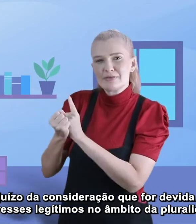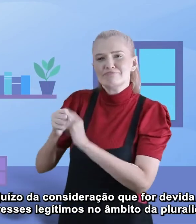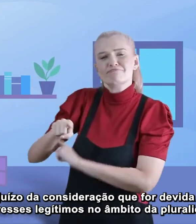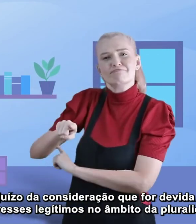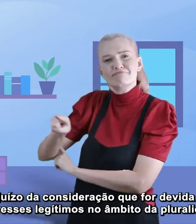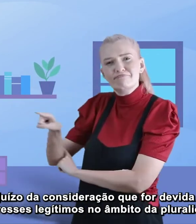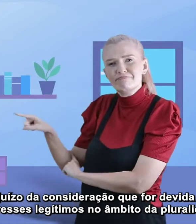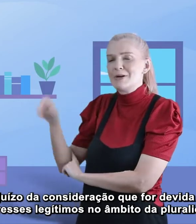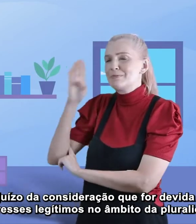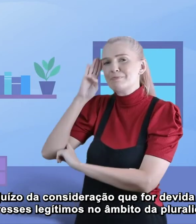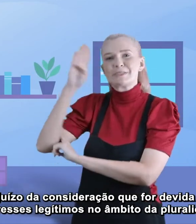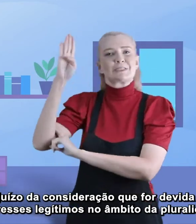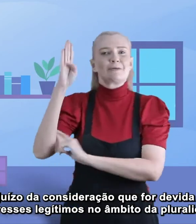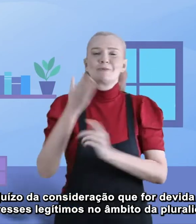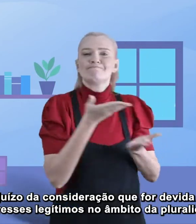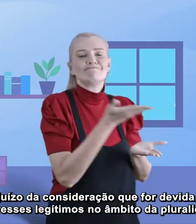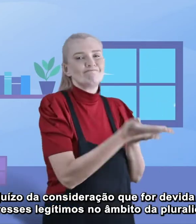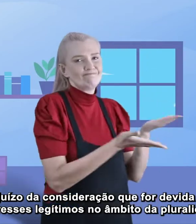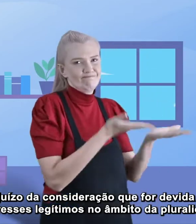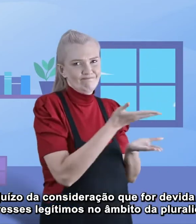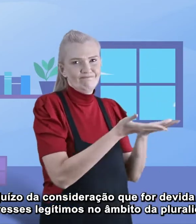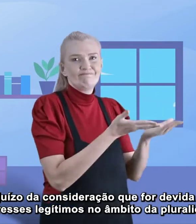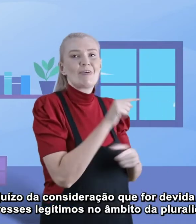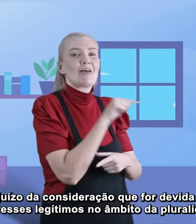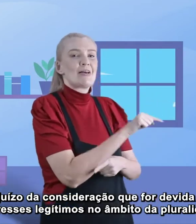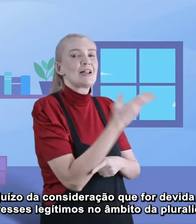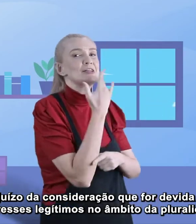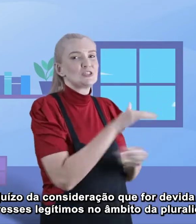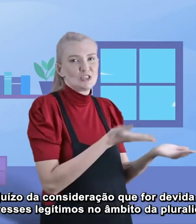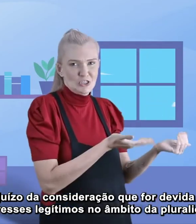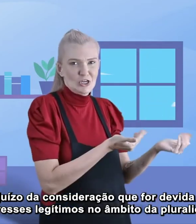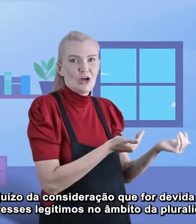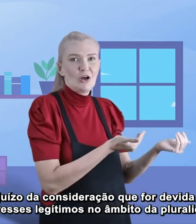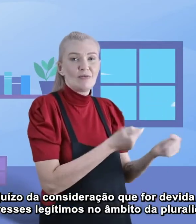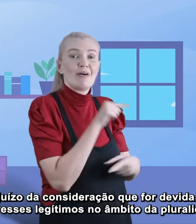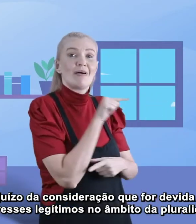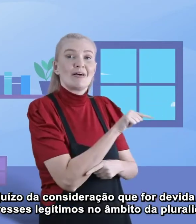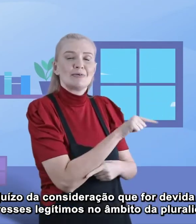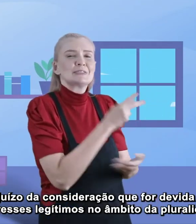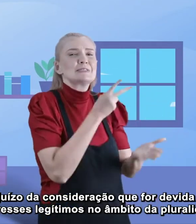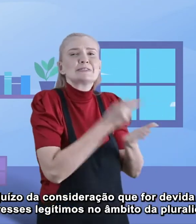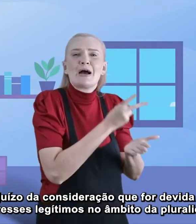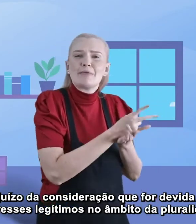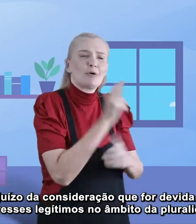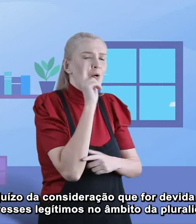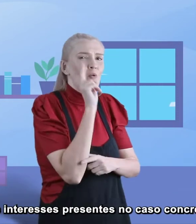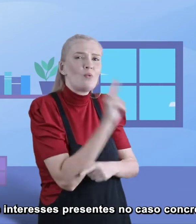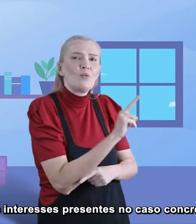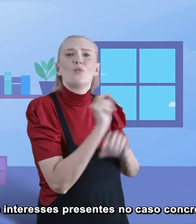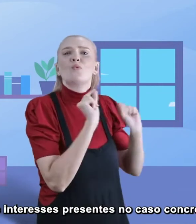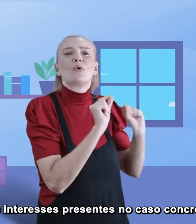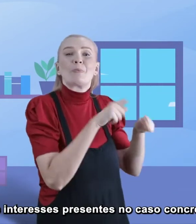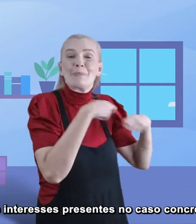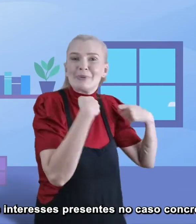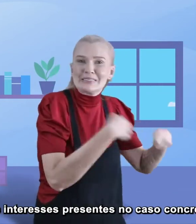da consideração que for devida a outros interesses legítimos no âmbito da pluralidade dos interesses presentes